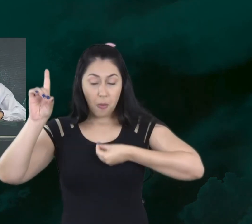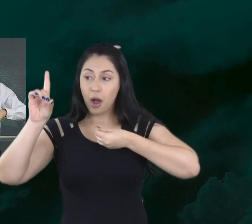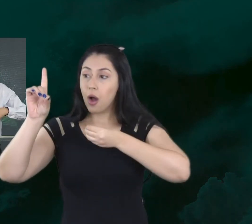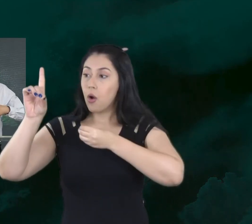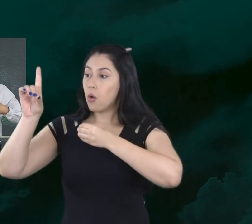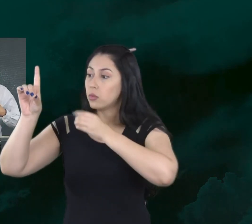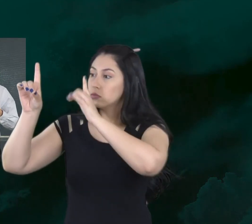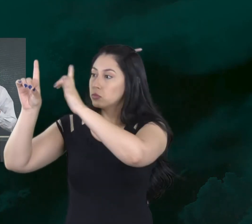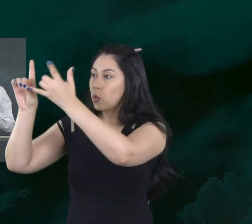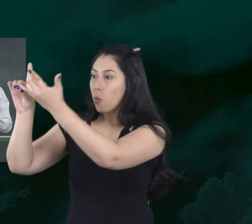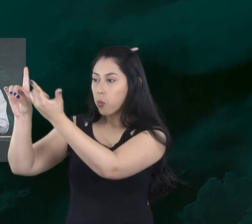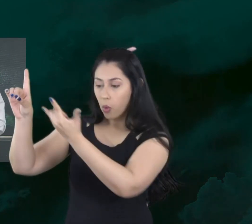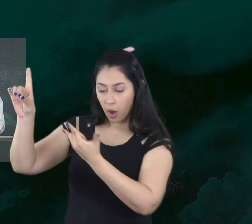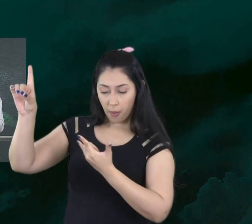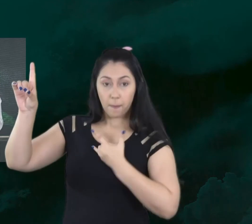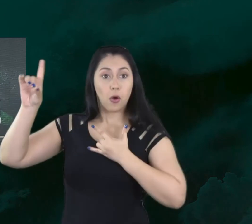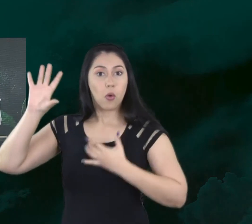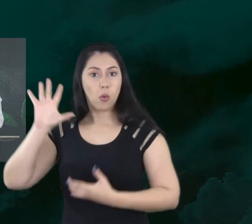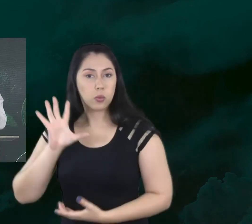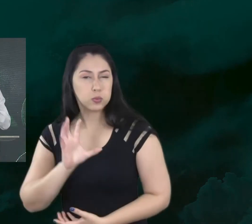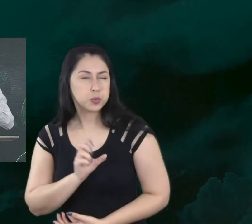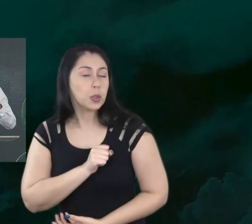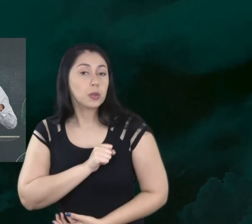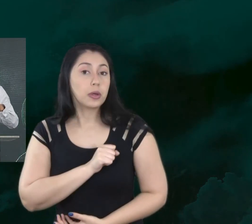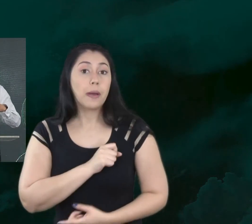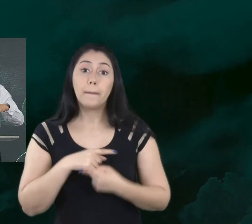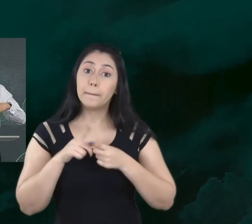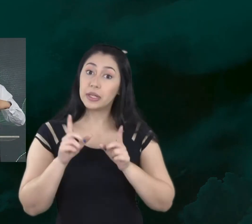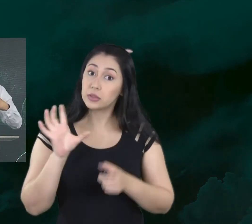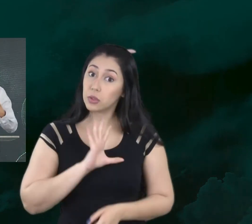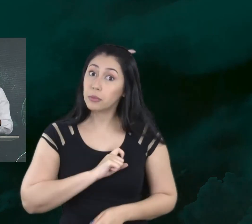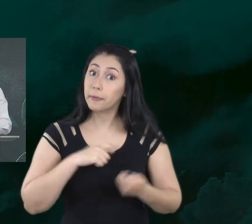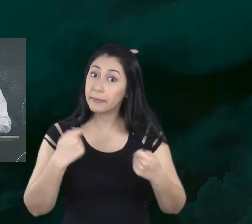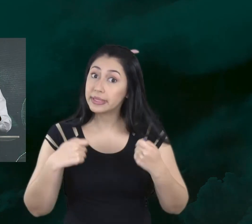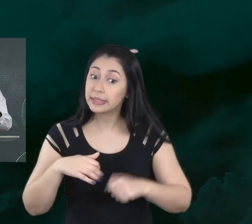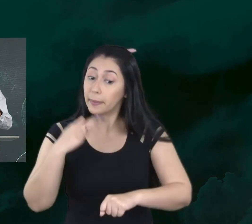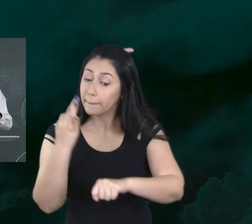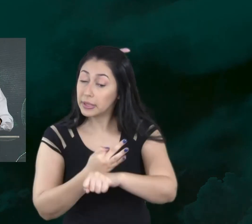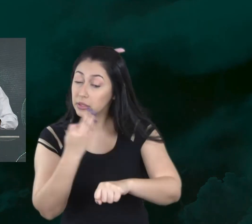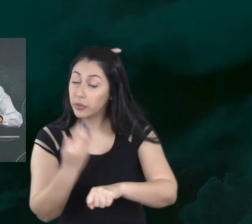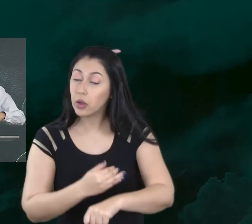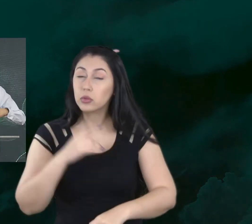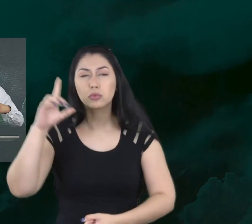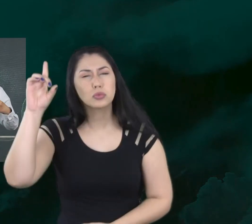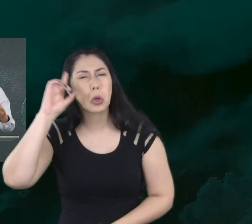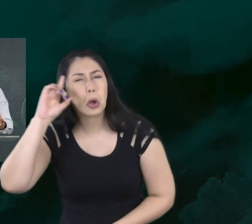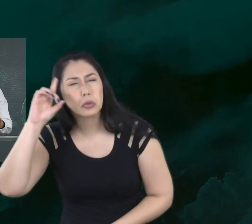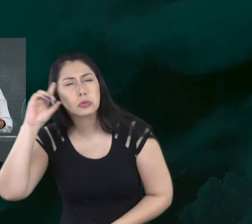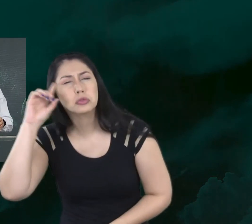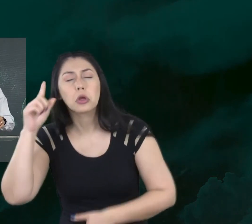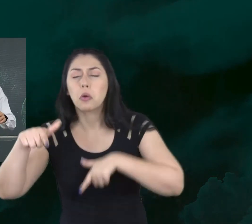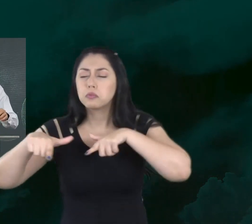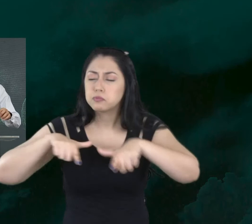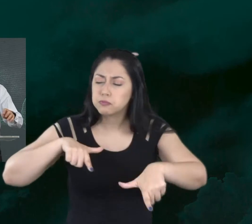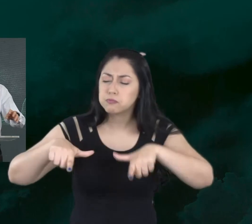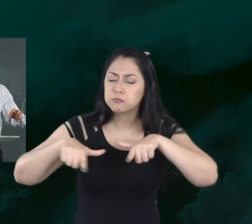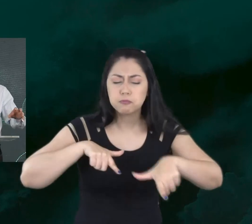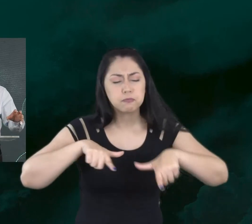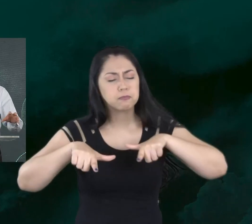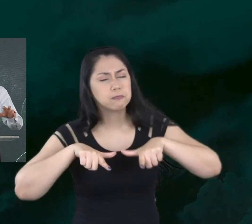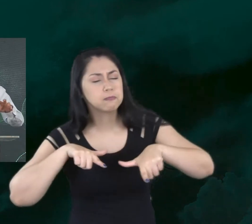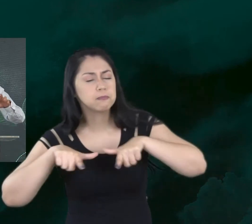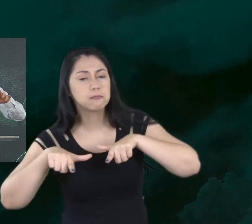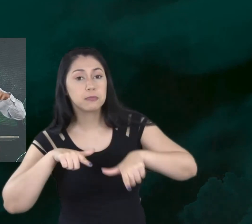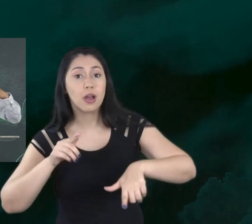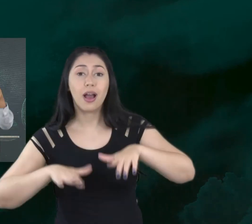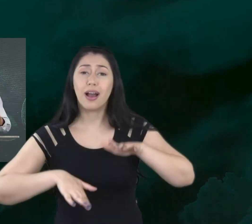amor precisa de perseverança, né? Dia após dia, aquele labor, aquela fadiga, né? Muitas vezes